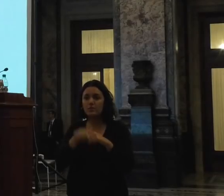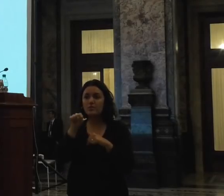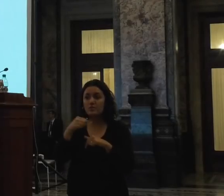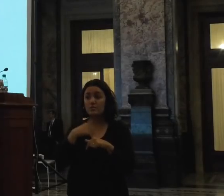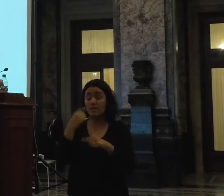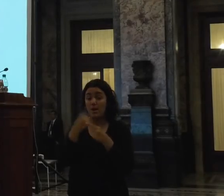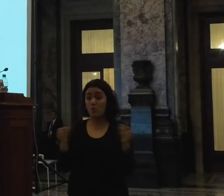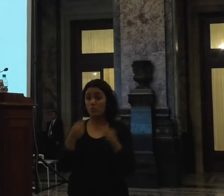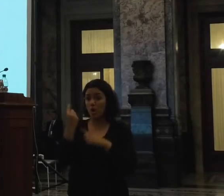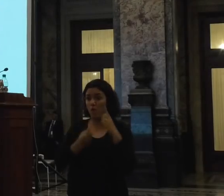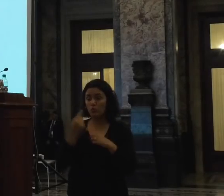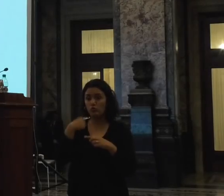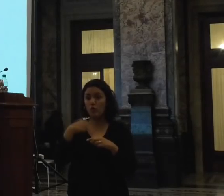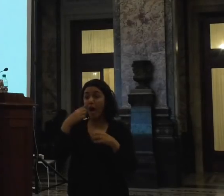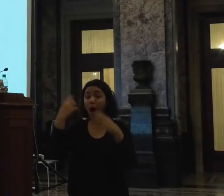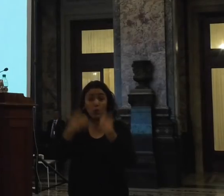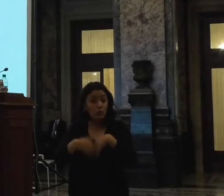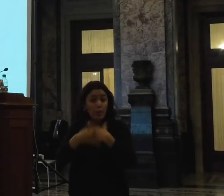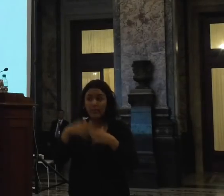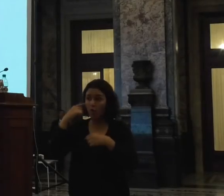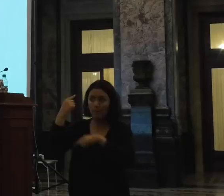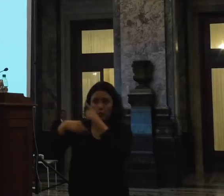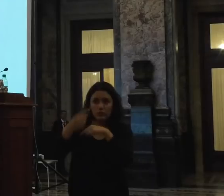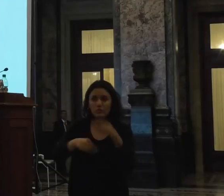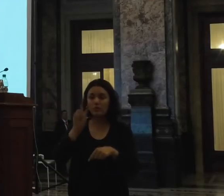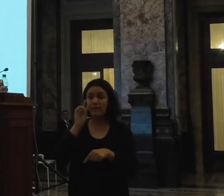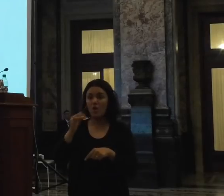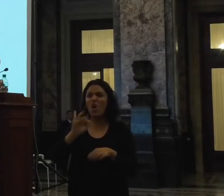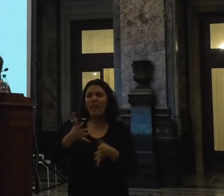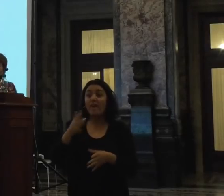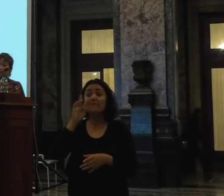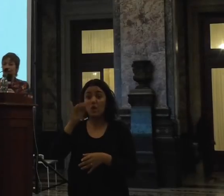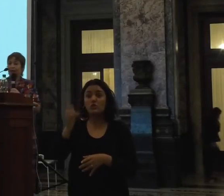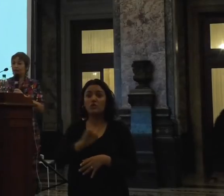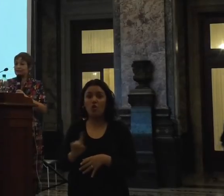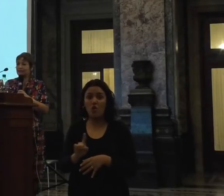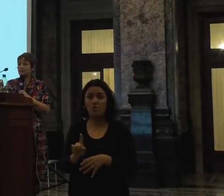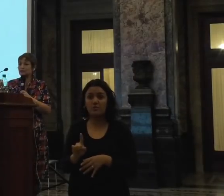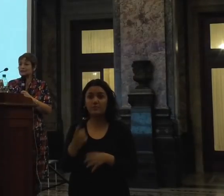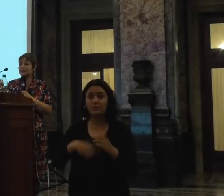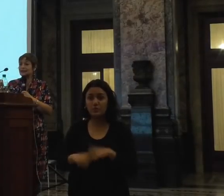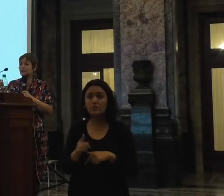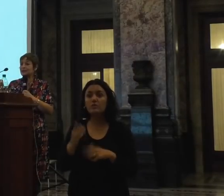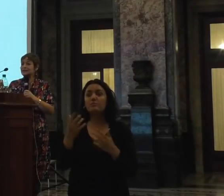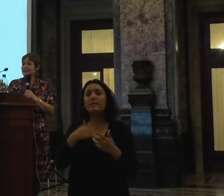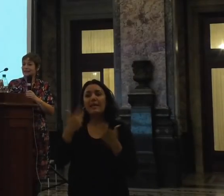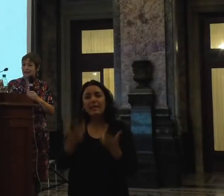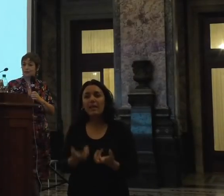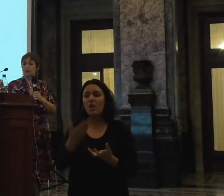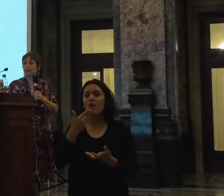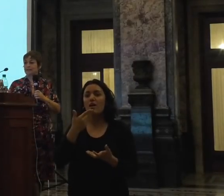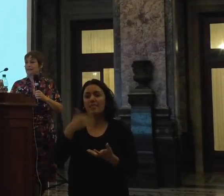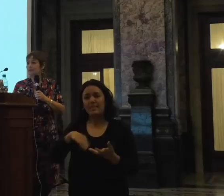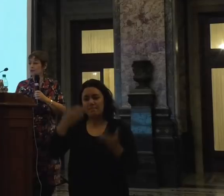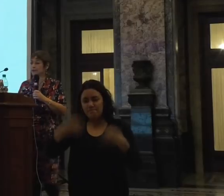vemos un procesamiento automático que determina lo que vemos o no vemos. Ahora, si queremos entender qué partes del